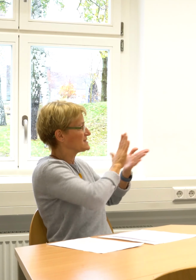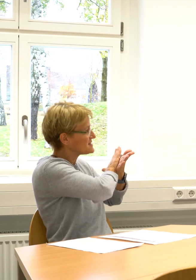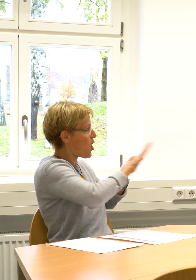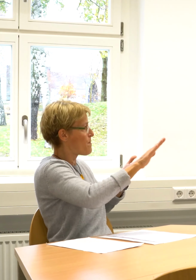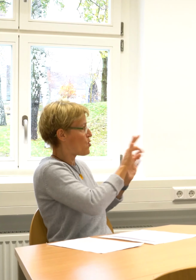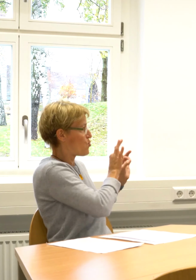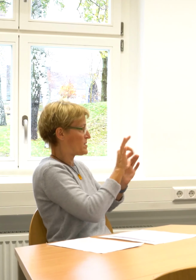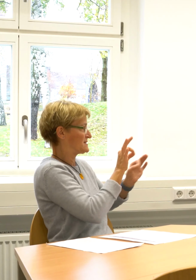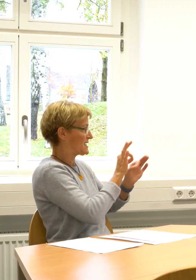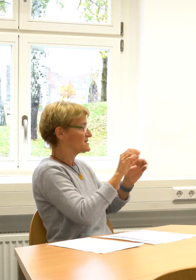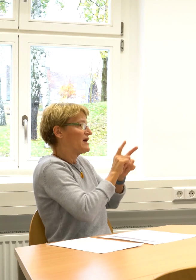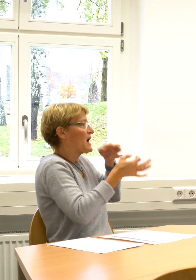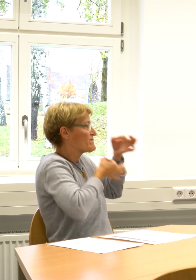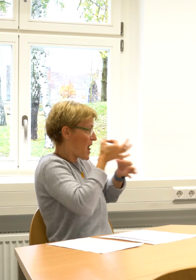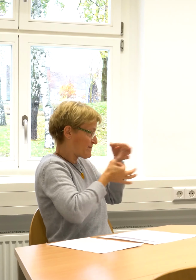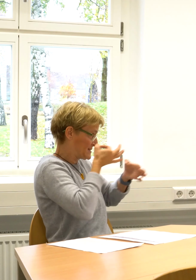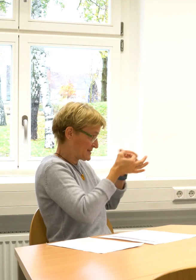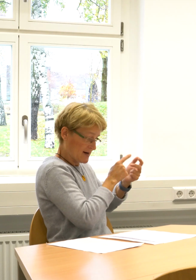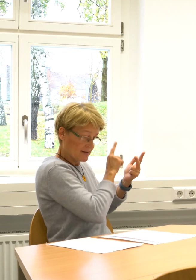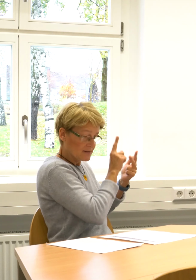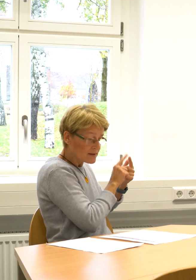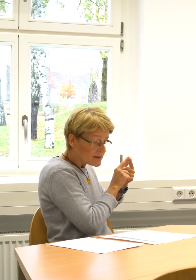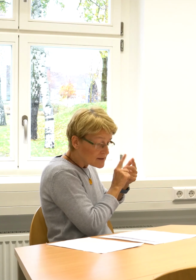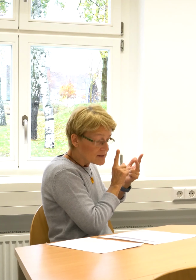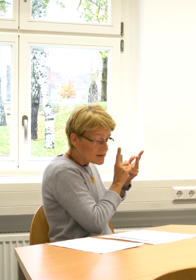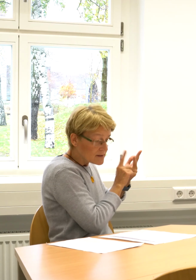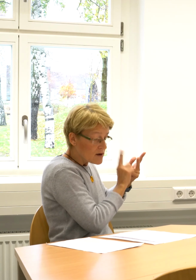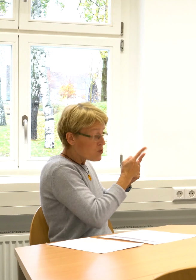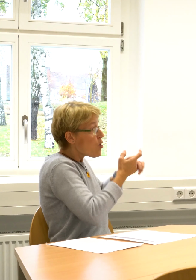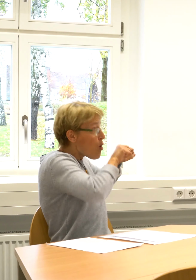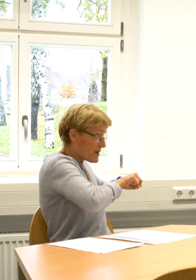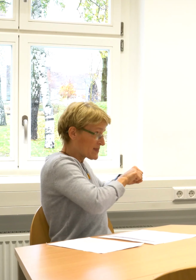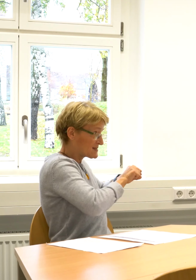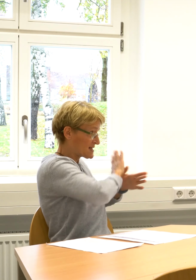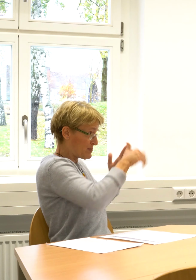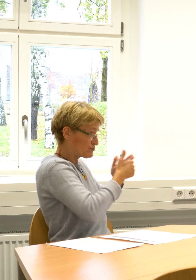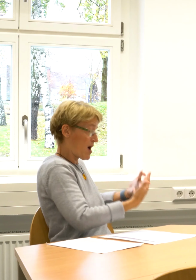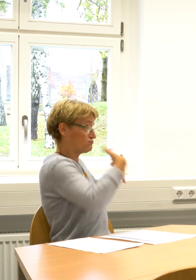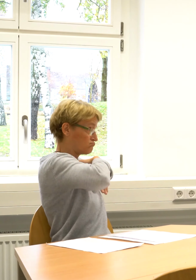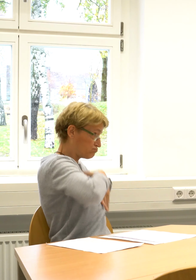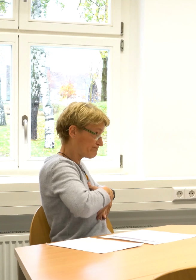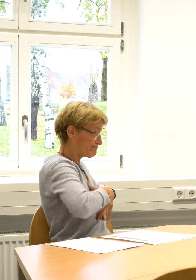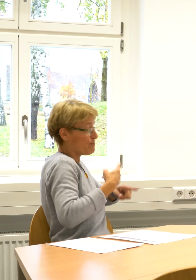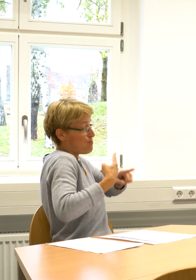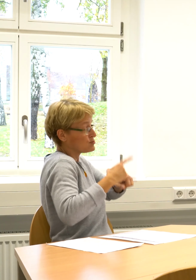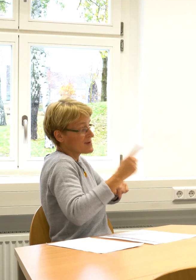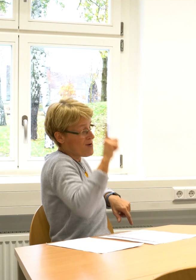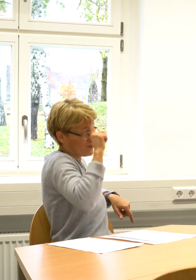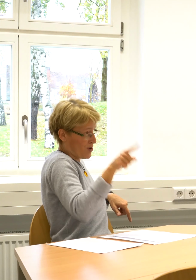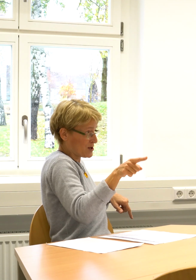und auch bestmöglich und sauber übersetzen. Und dass auch die Kompetenz